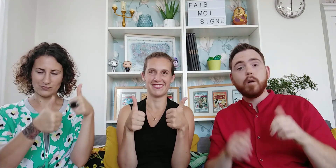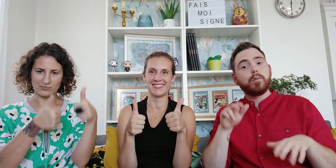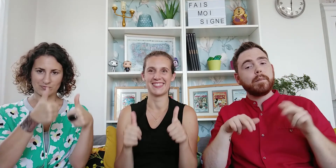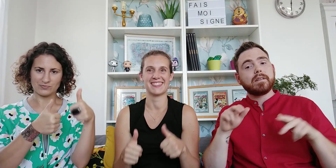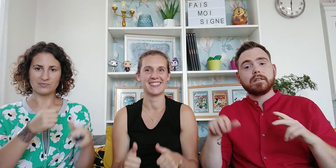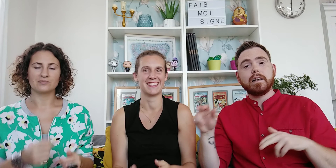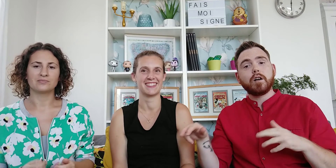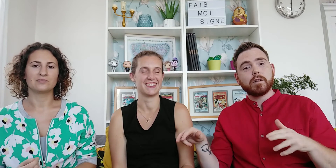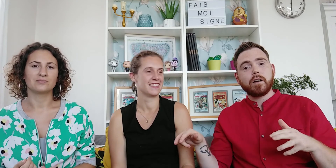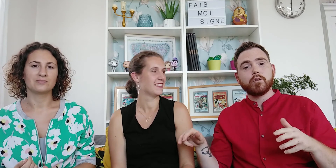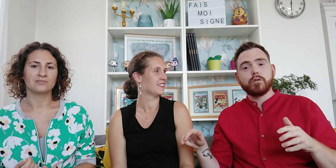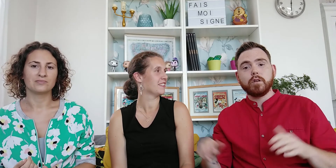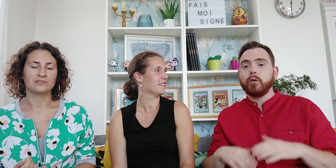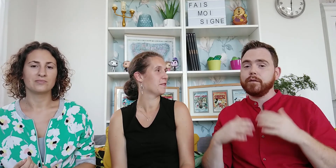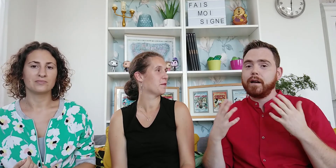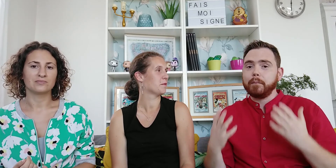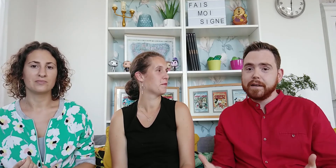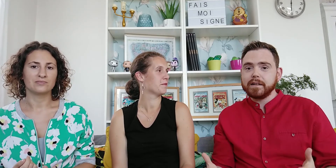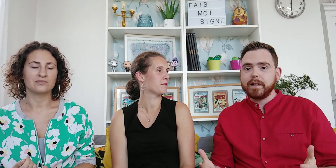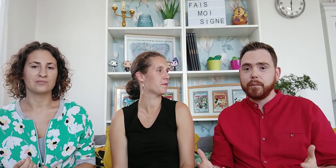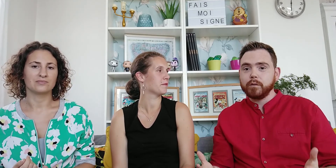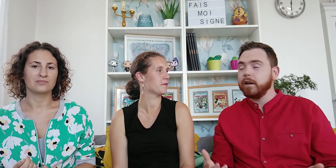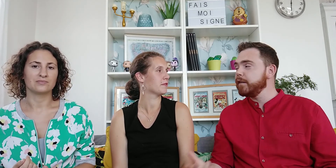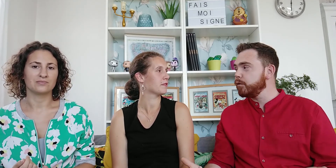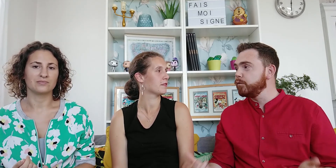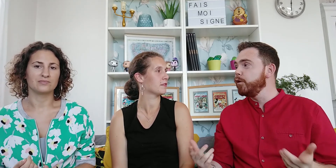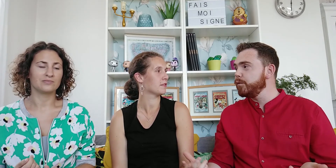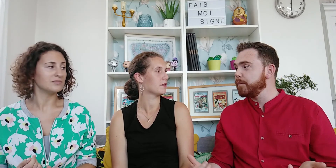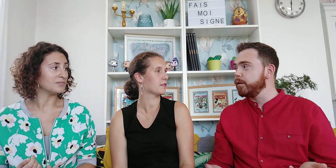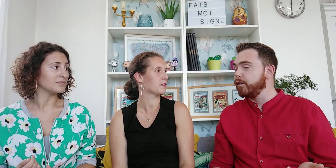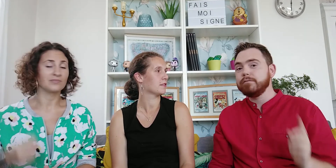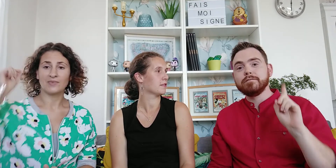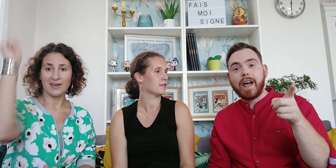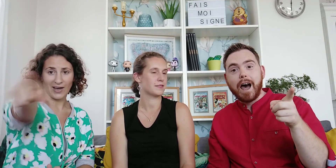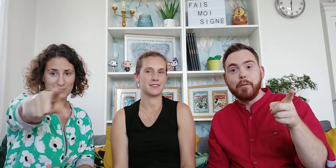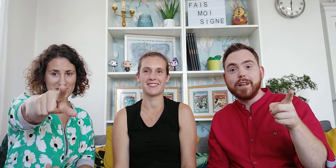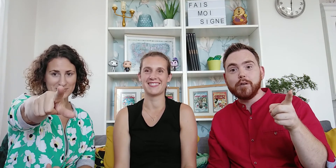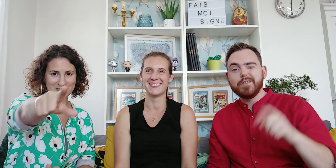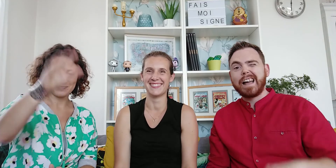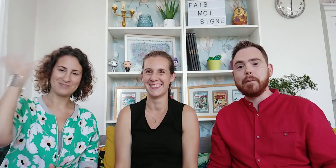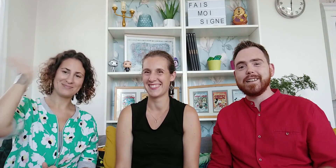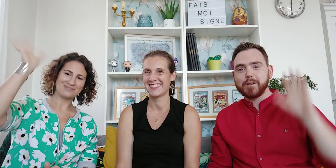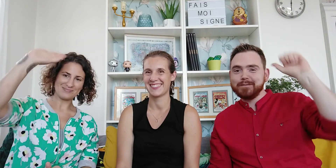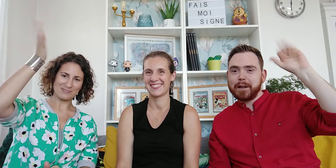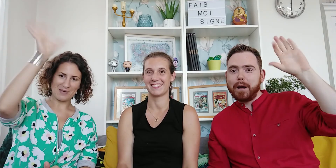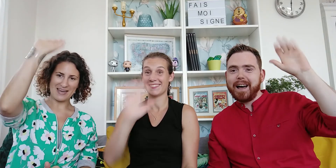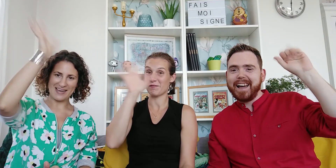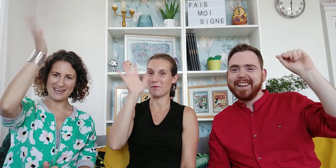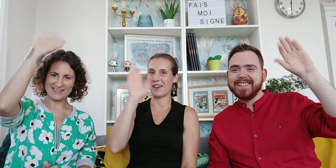pouvez mettre les commentaires en dessous, on se fera un plaisir d'y répondre. Et surtout, le plus important, abonnez-vous. À bientôt. Bye bye.